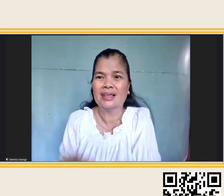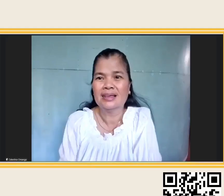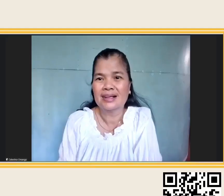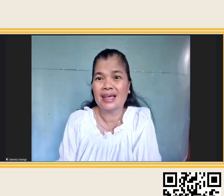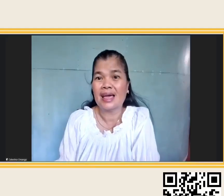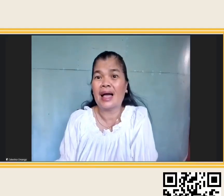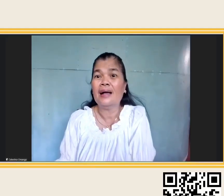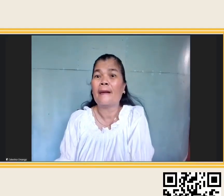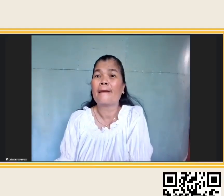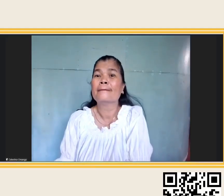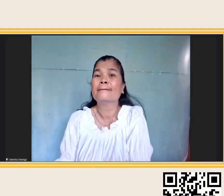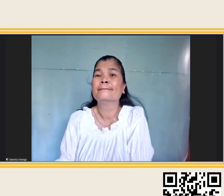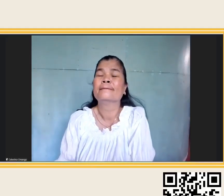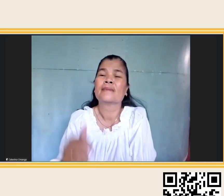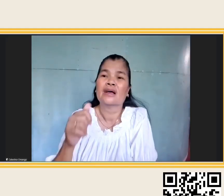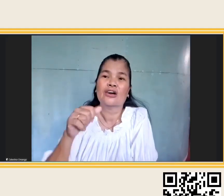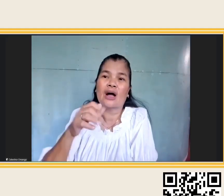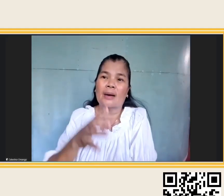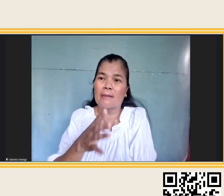babae. Kaya,